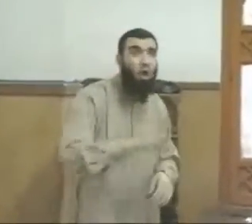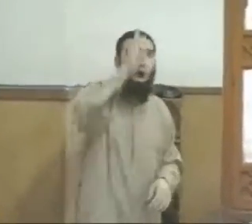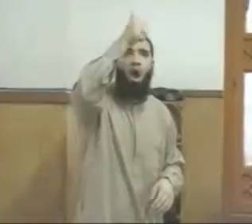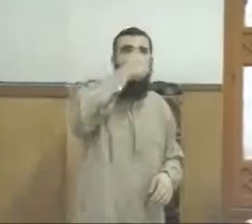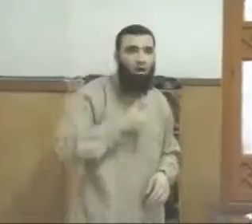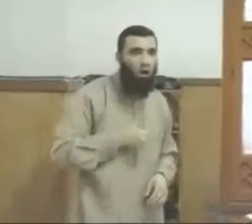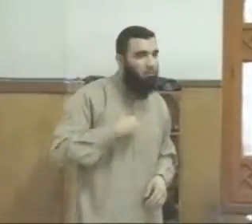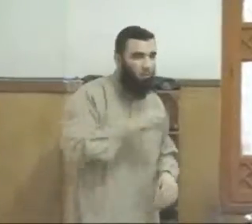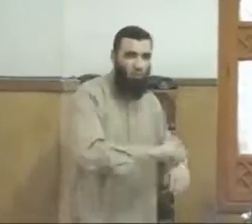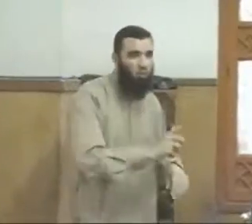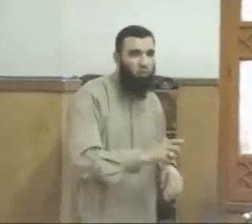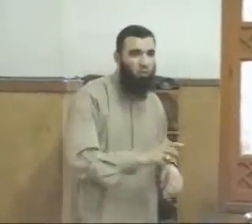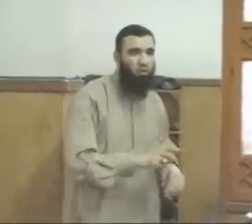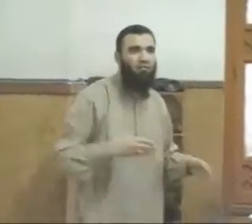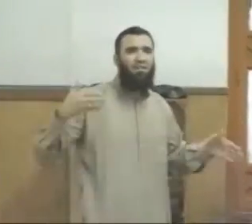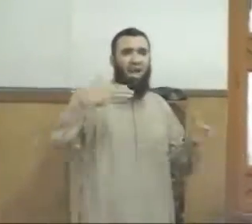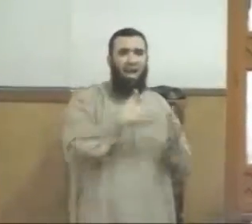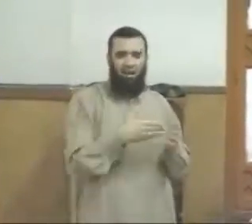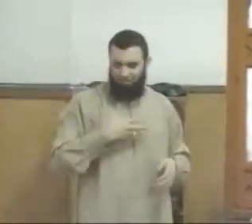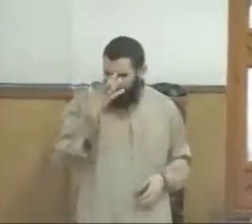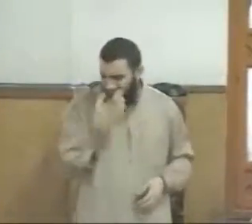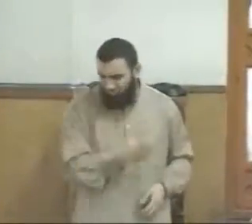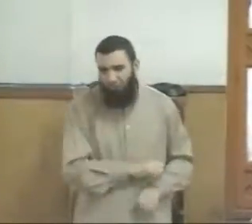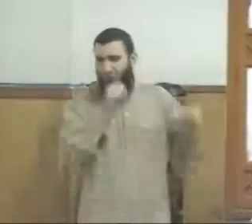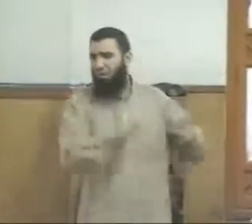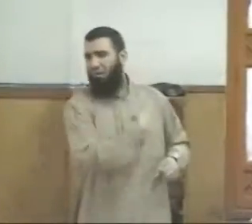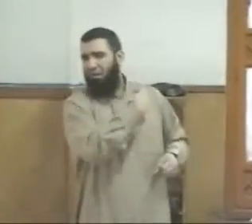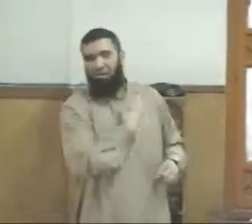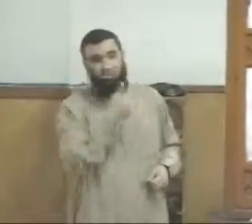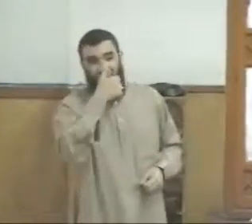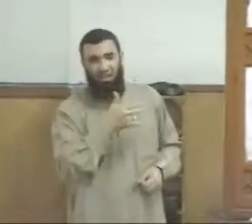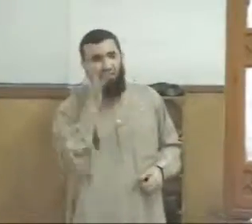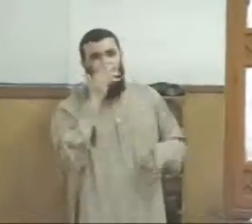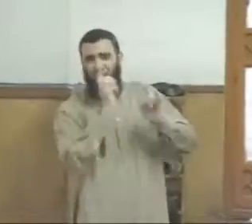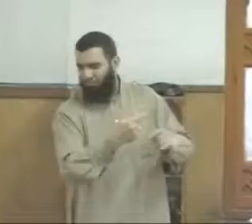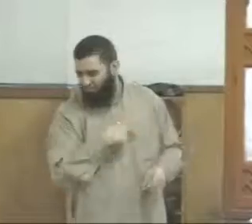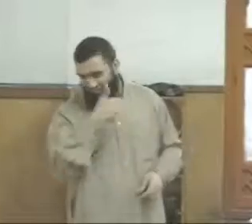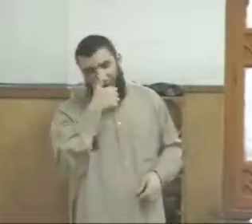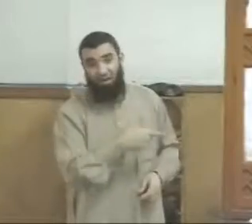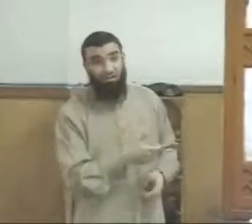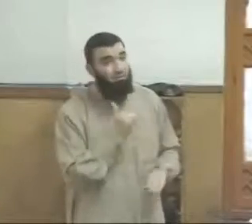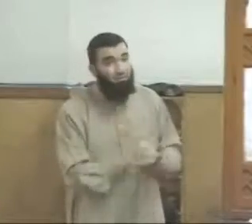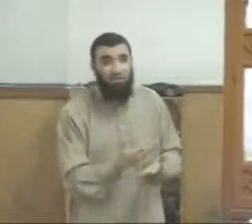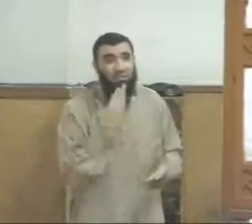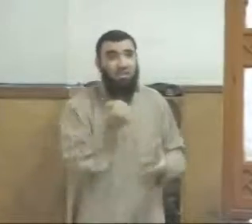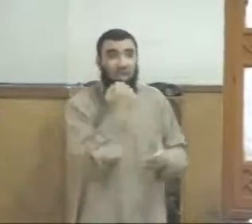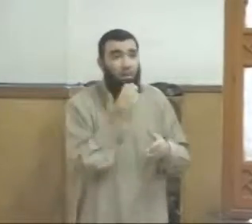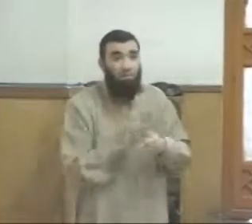بعد ذلك تحسى وتحسن أنه ترك الصلاة، أو أنه أراد أن